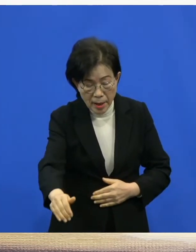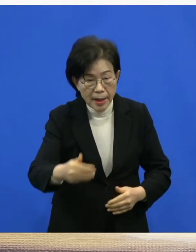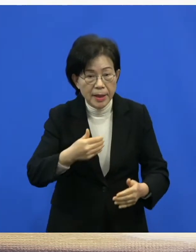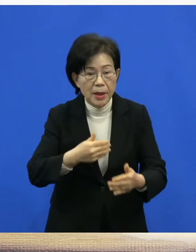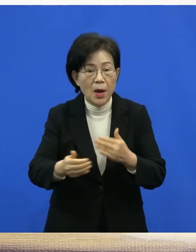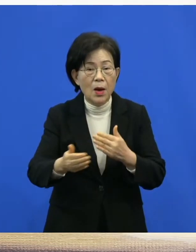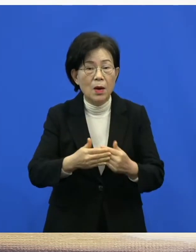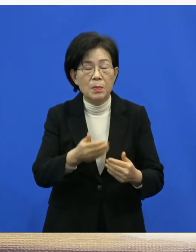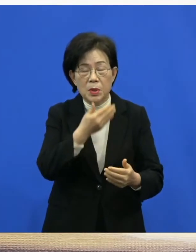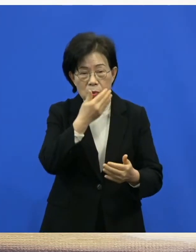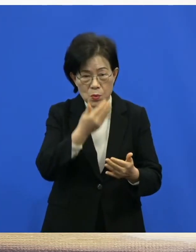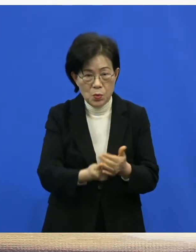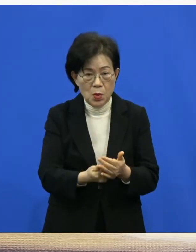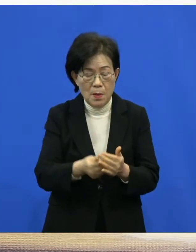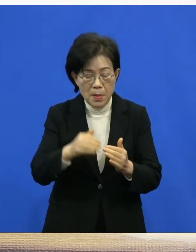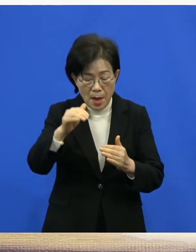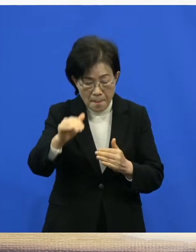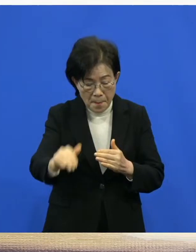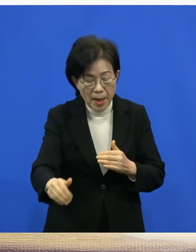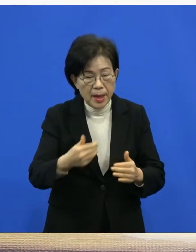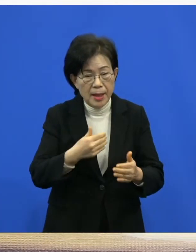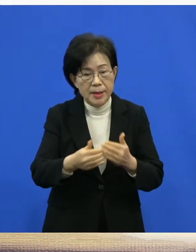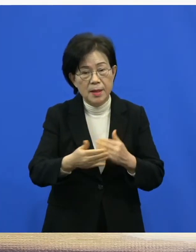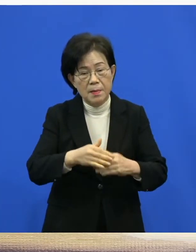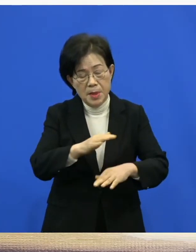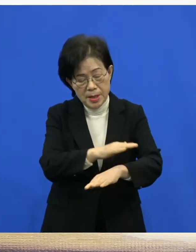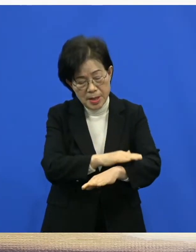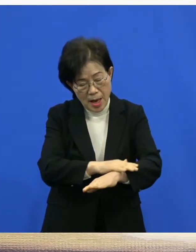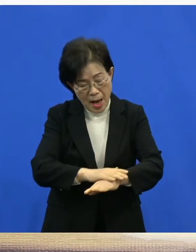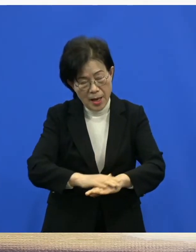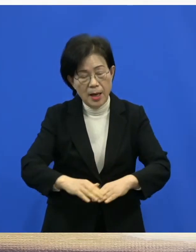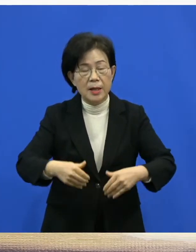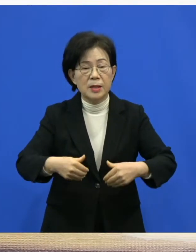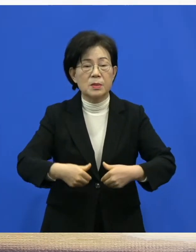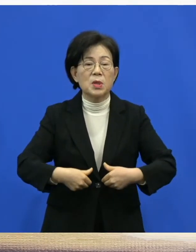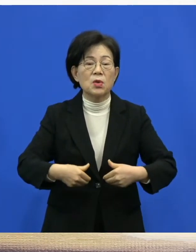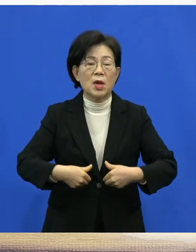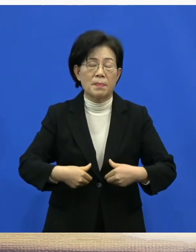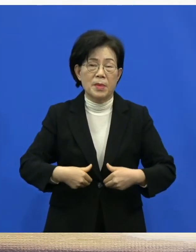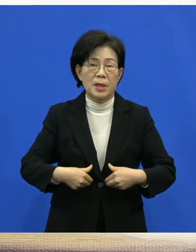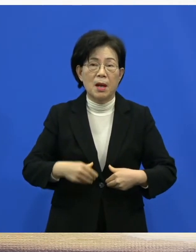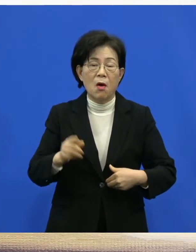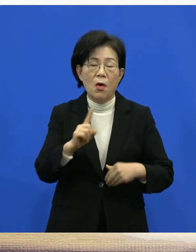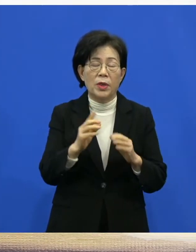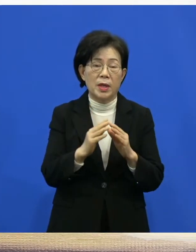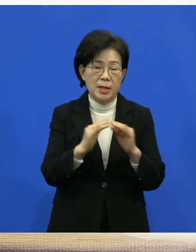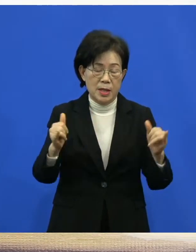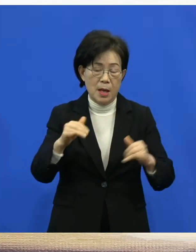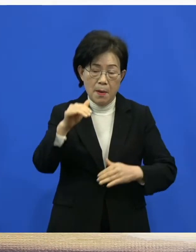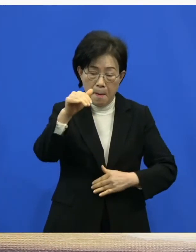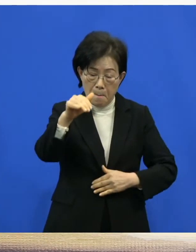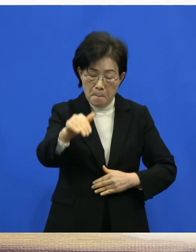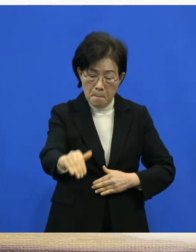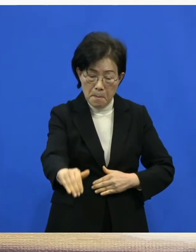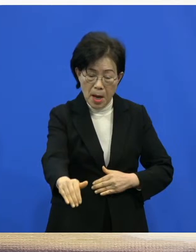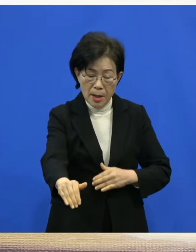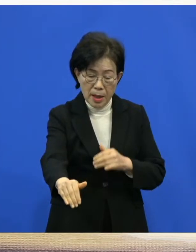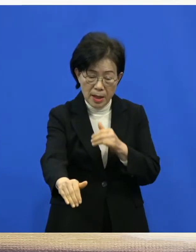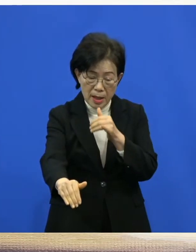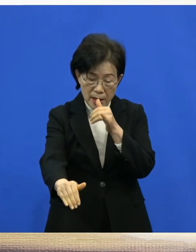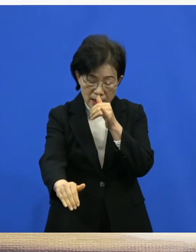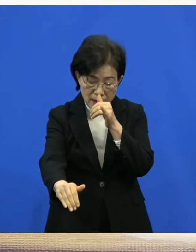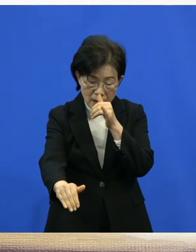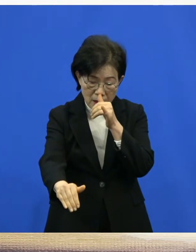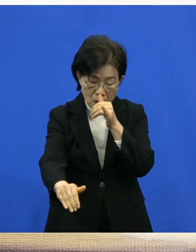중요합니다. 바닥 체험 잘해야 합니다. 어떤 사람은 바닥이 있다는